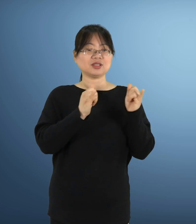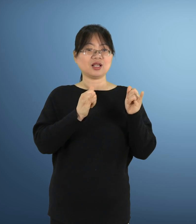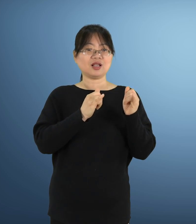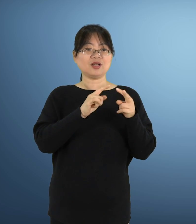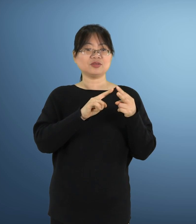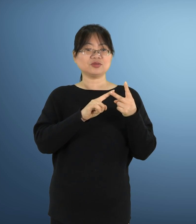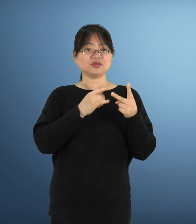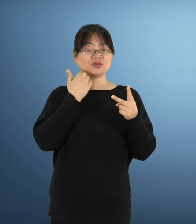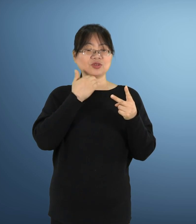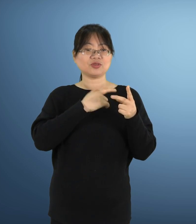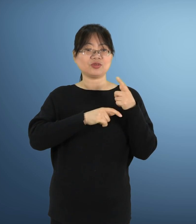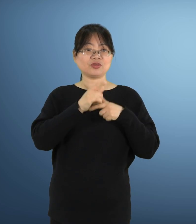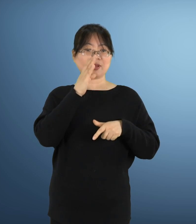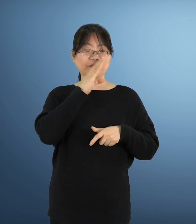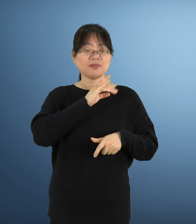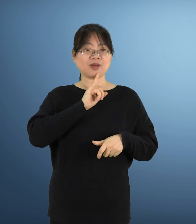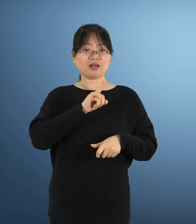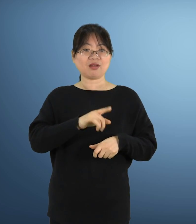답이 나와요, 안 나와요?